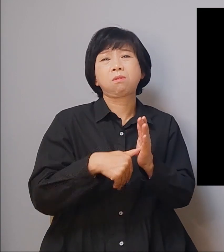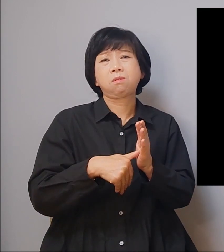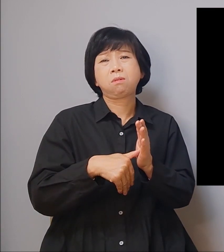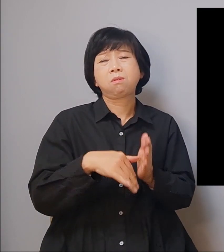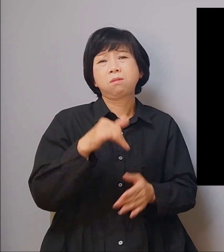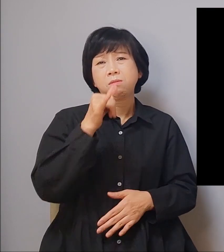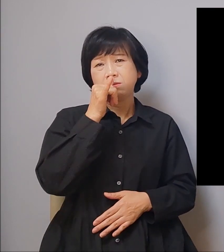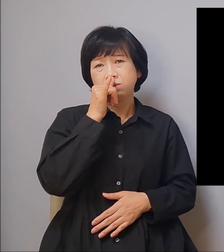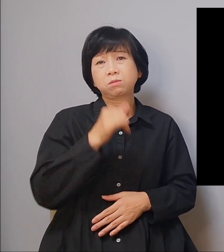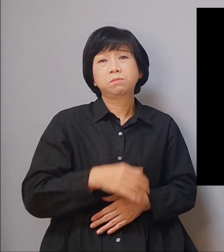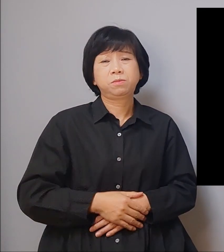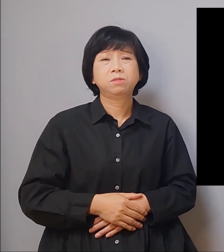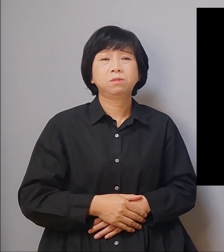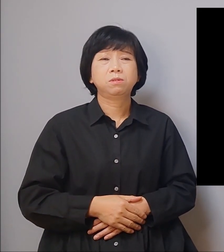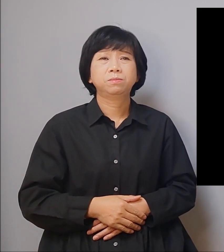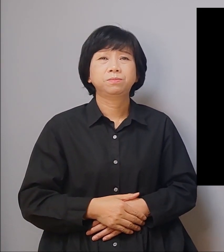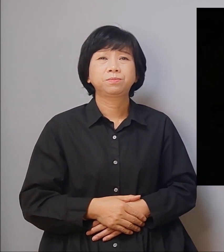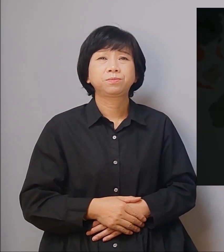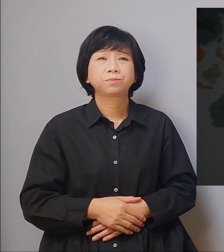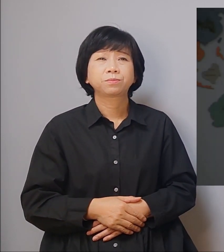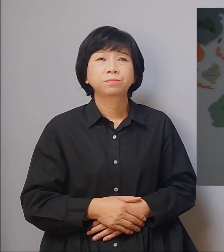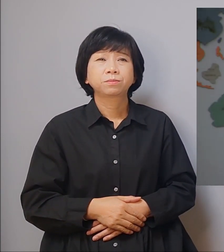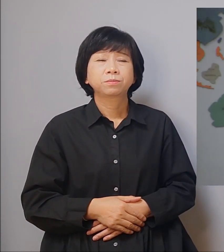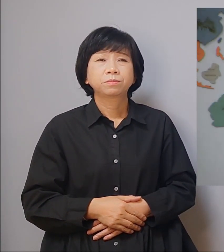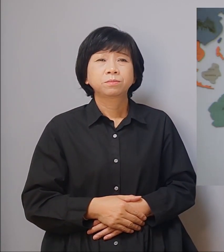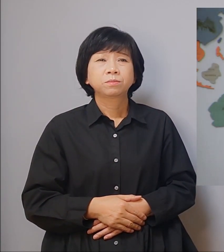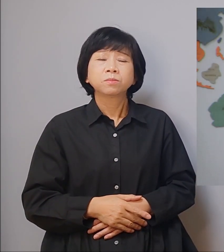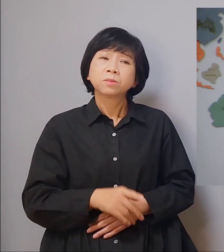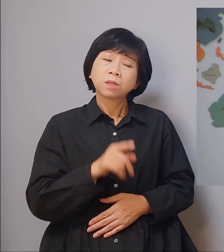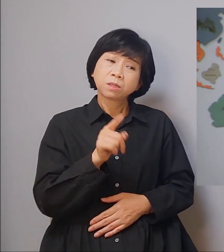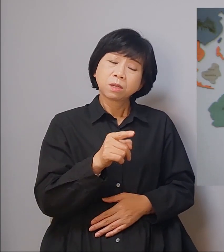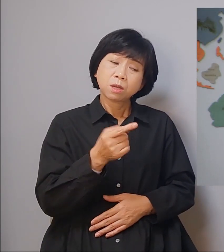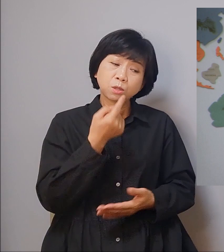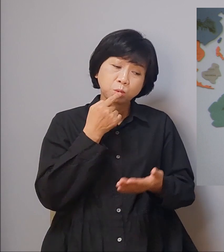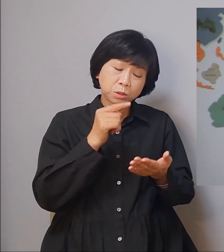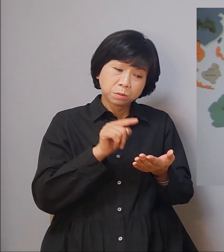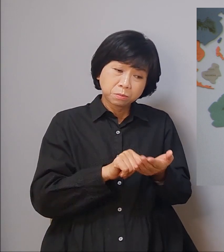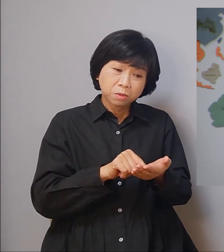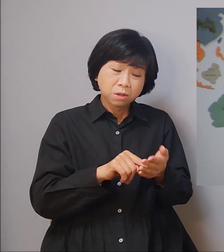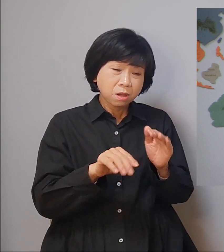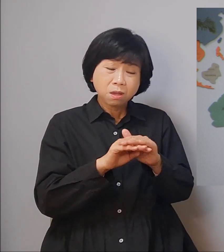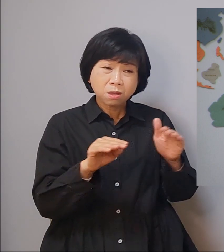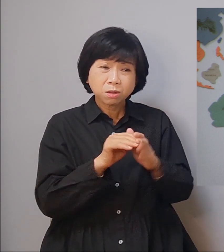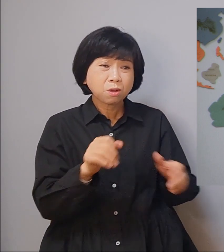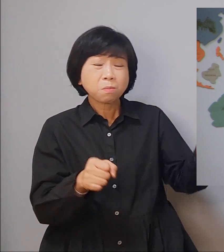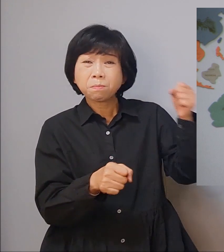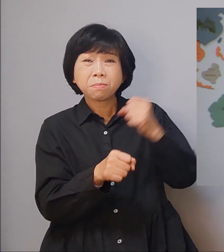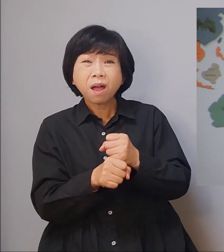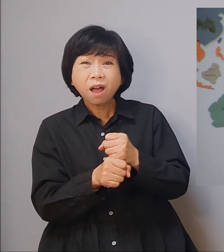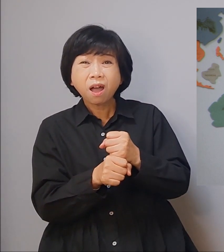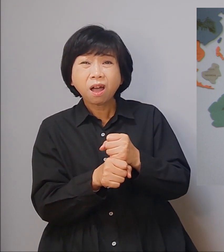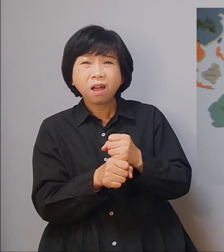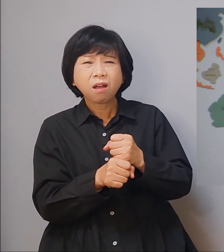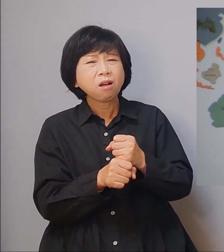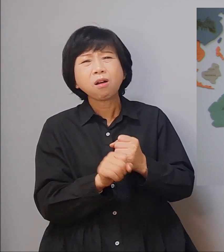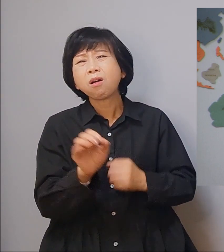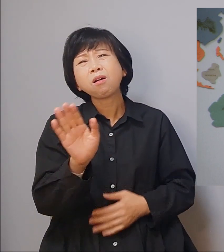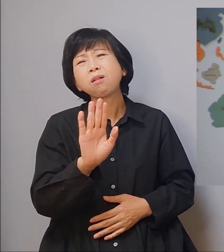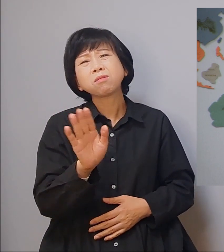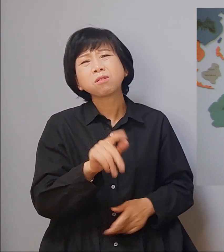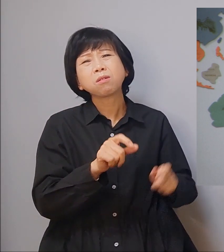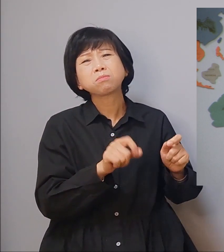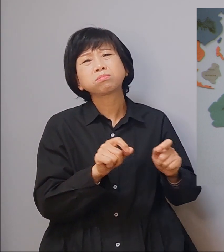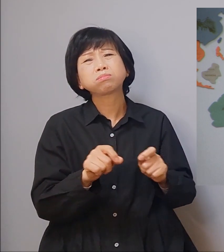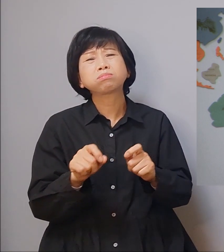우리에게 왜 없겠습니까? 근데 이게 쉽게 회복되지 않습니다. 우리는